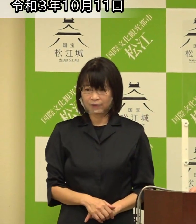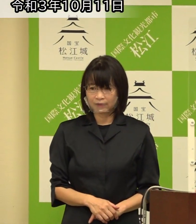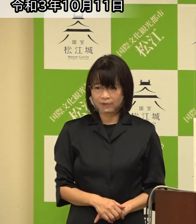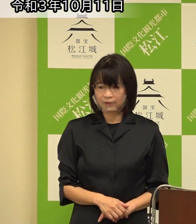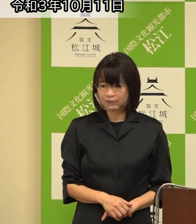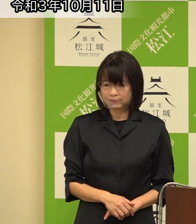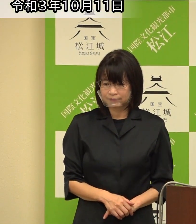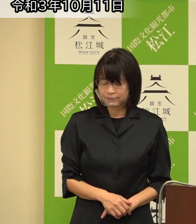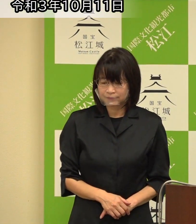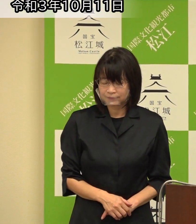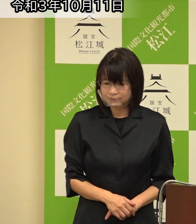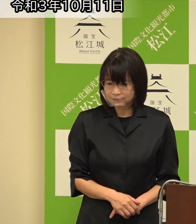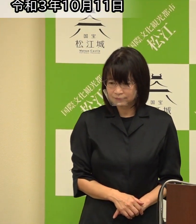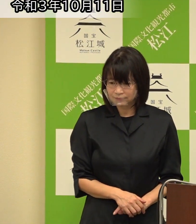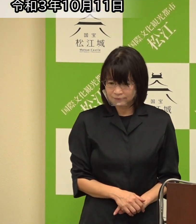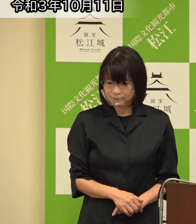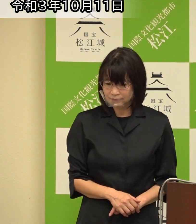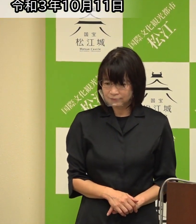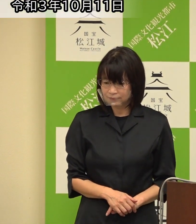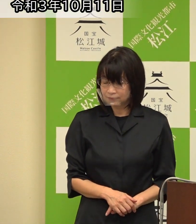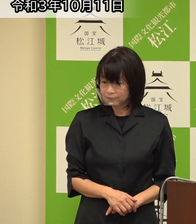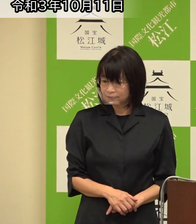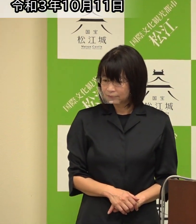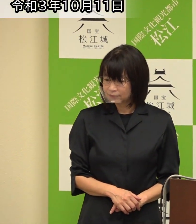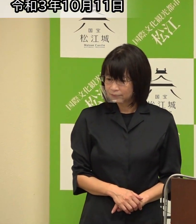社名も出して言っていただいたので、